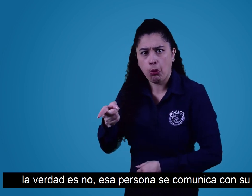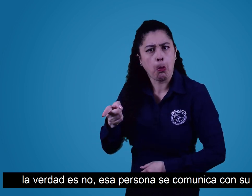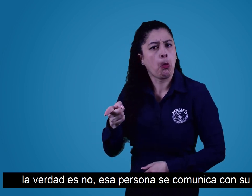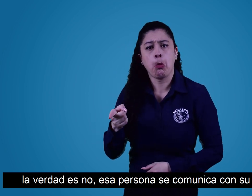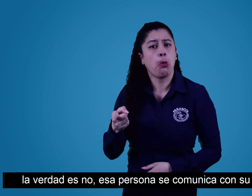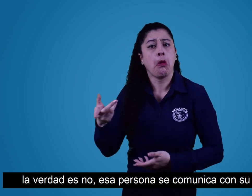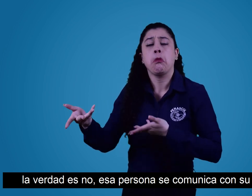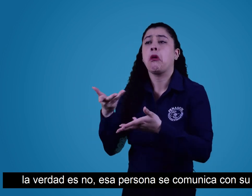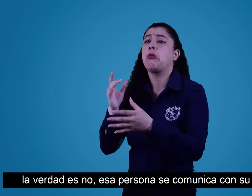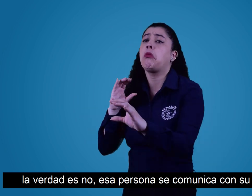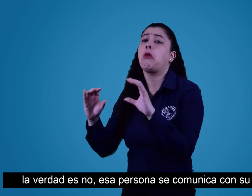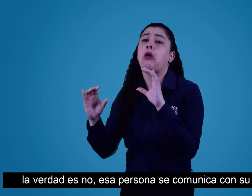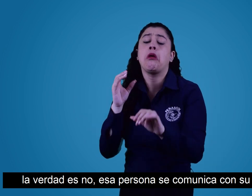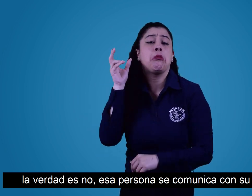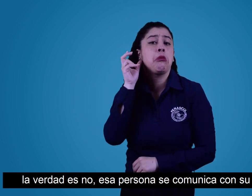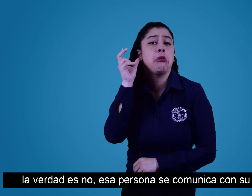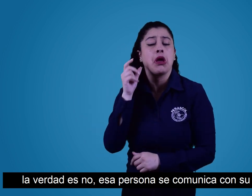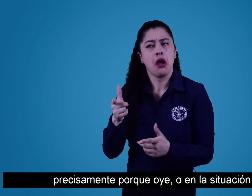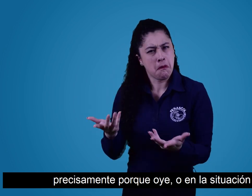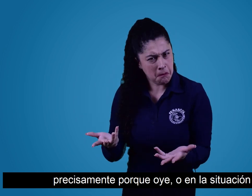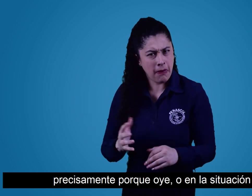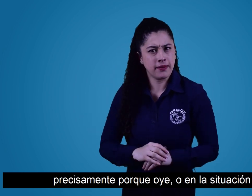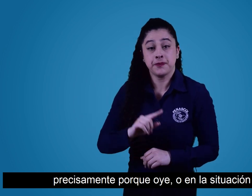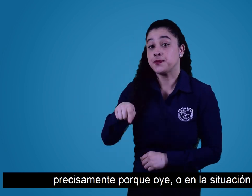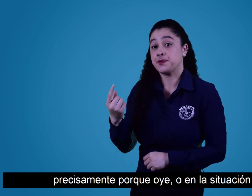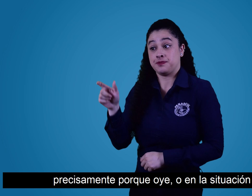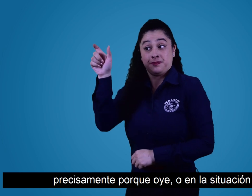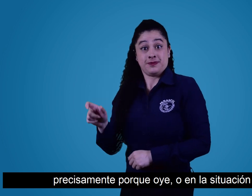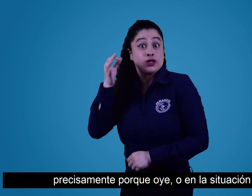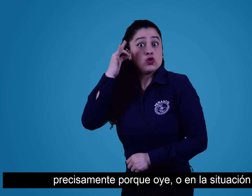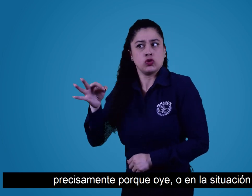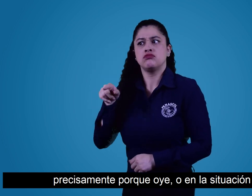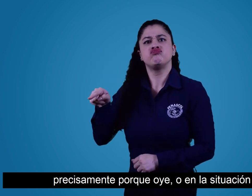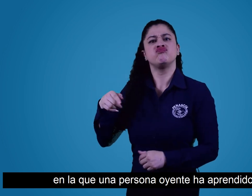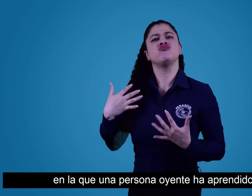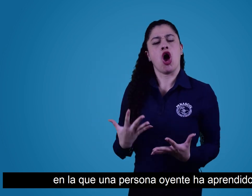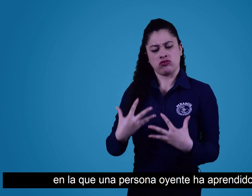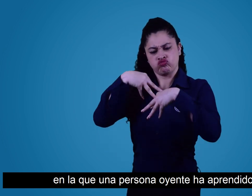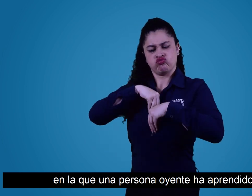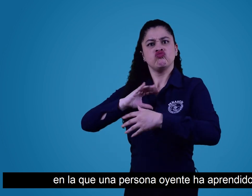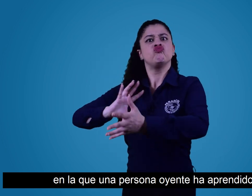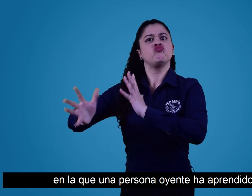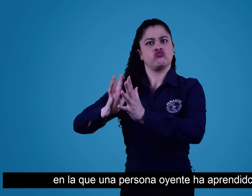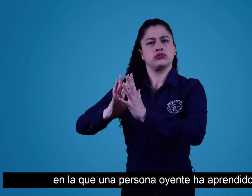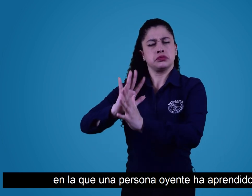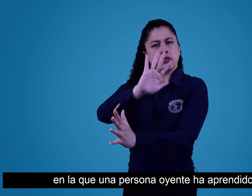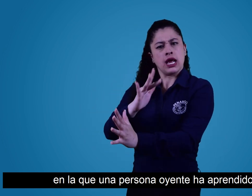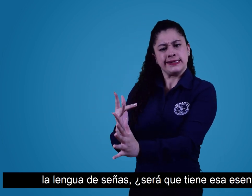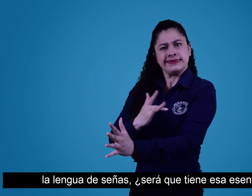Esa persona se comunica con su entorno precisamente porque oye. O en la situación en la que una persona oyente ha aprendido la